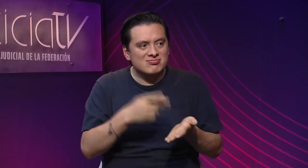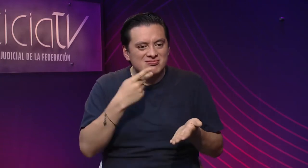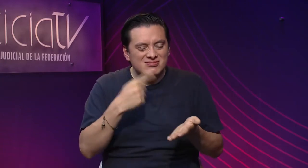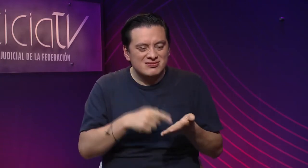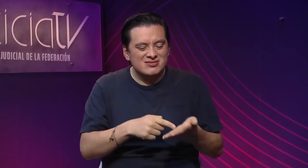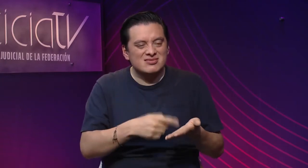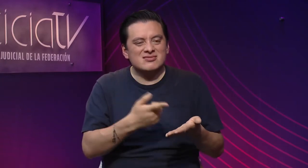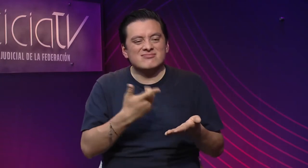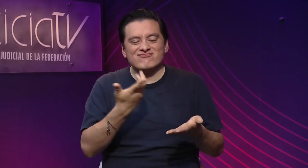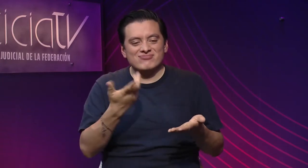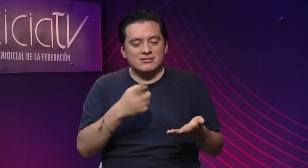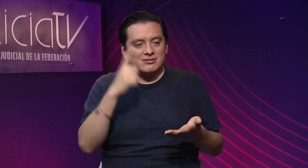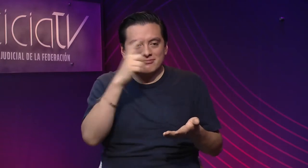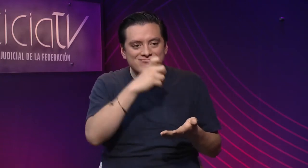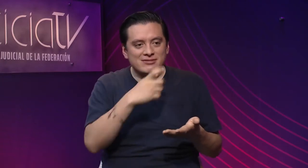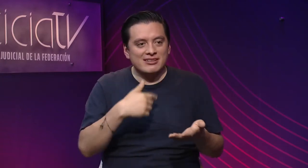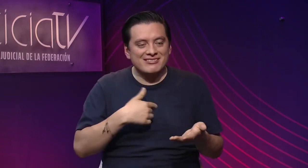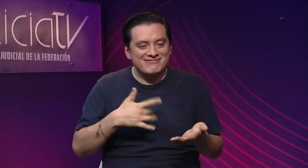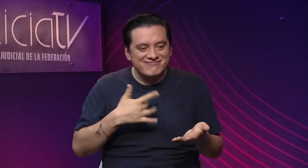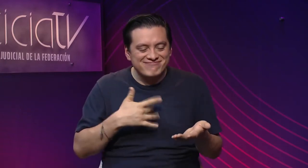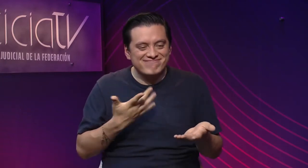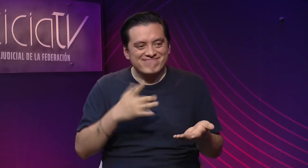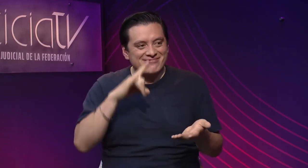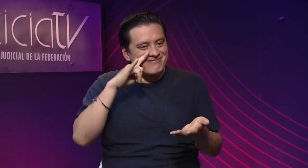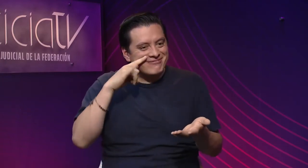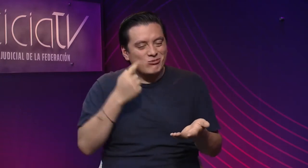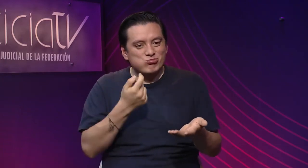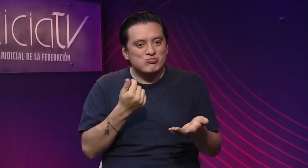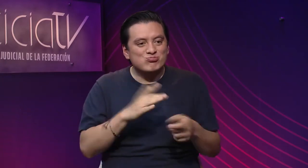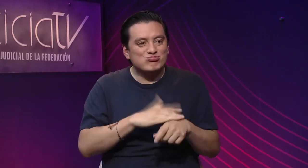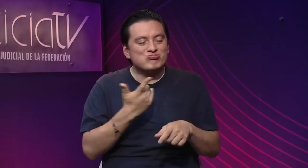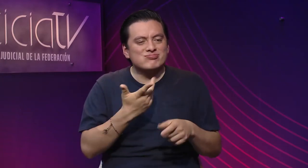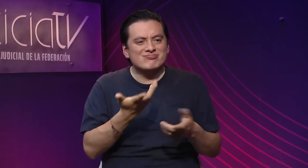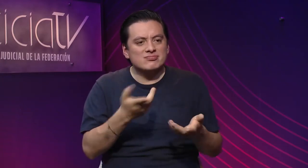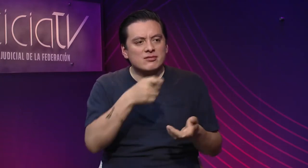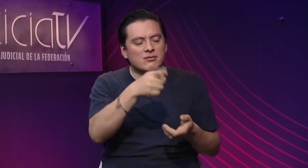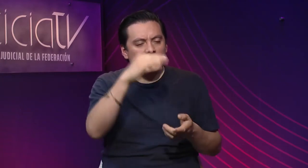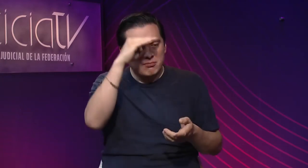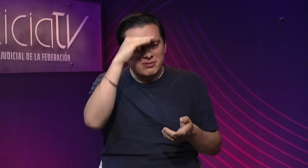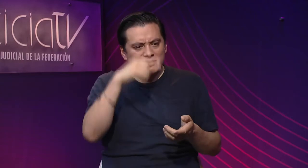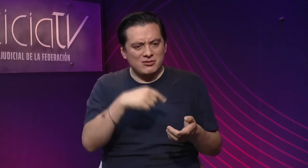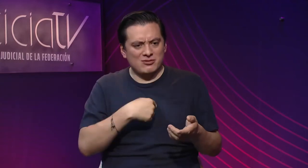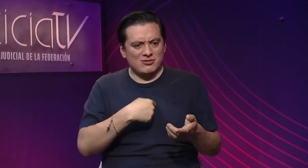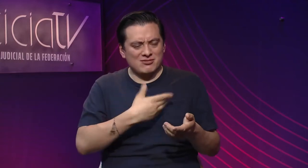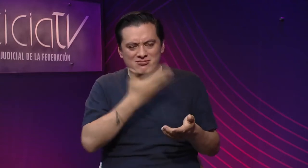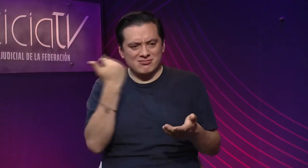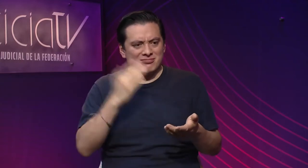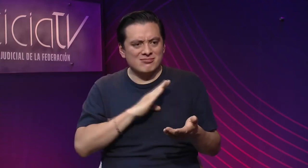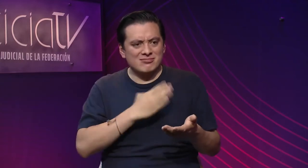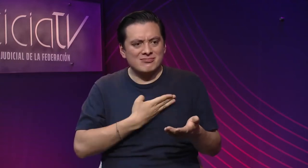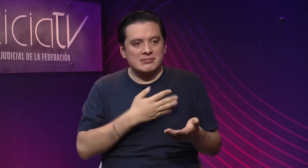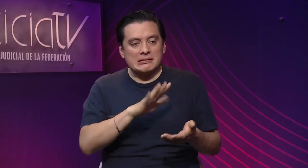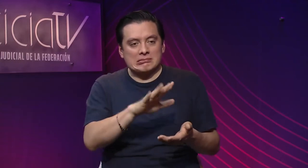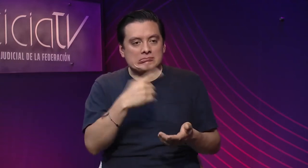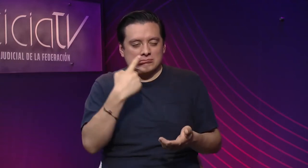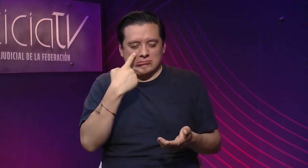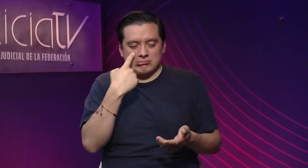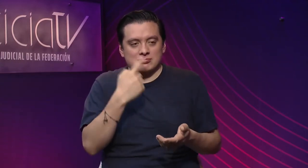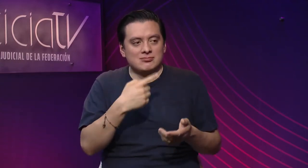tenía que aprender español y quizá lo uso, aunque me represente cierta dificultad, lo uso cuando tengo que ir a algún